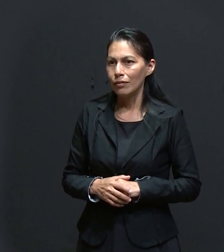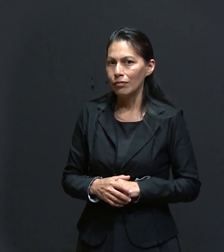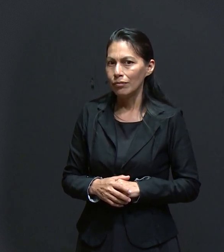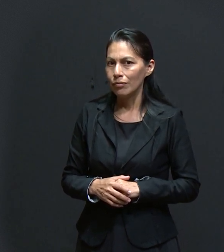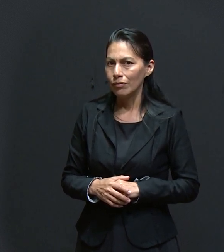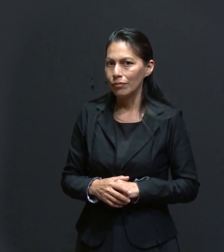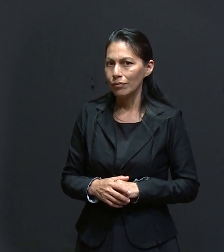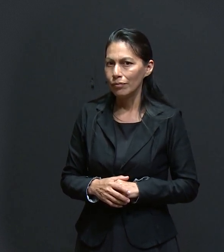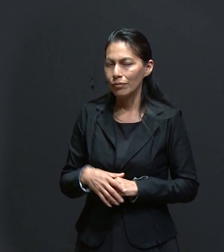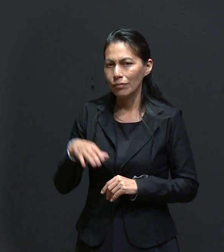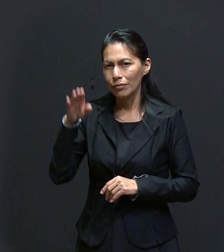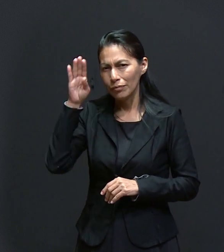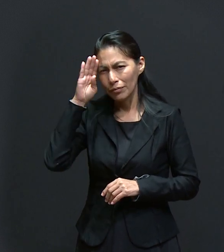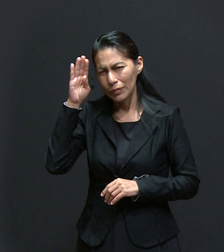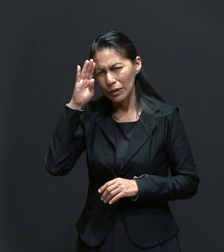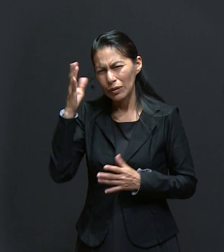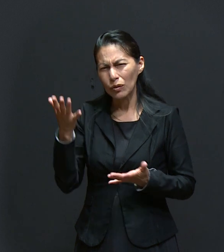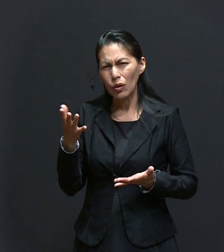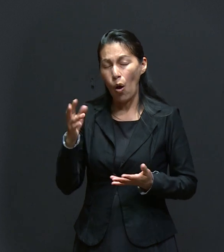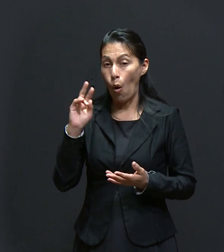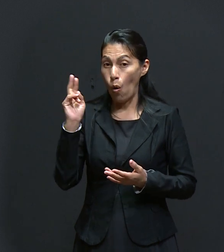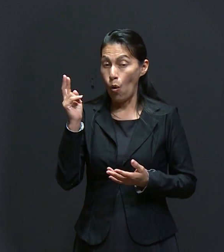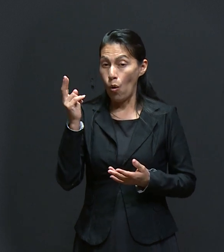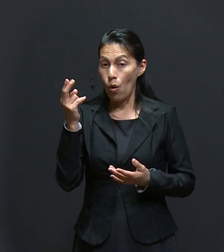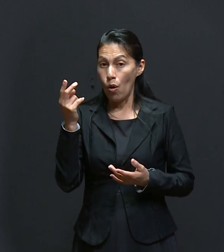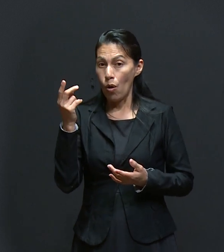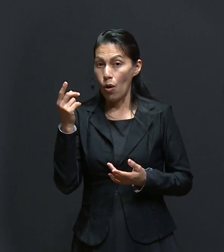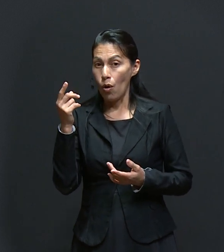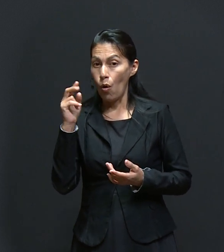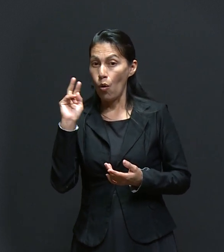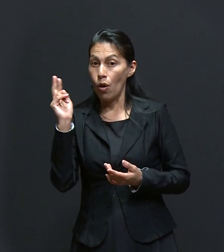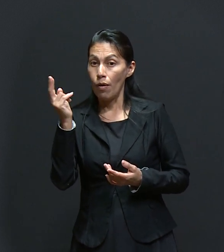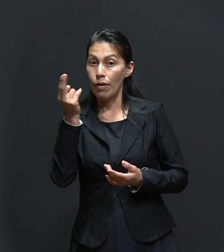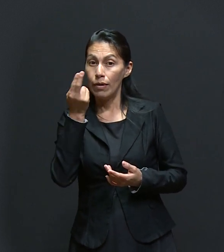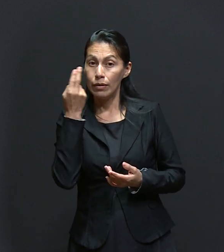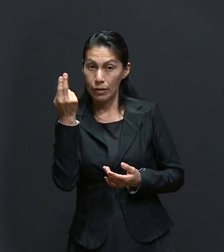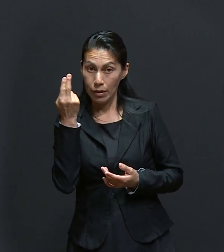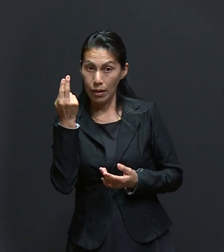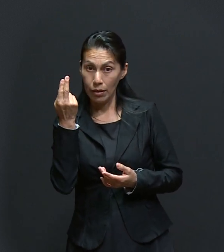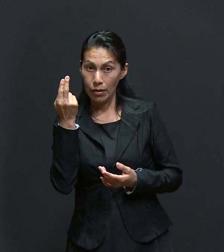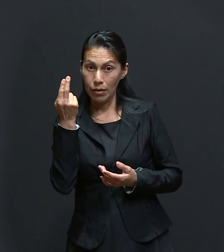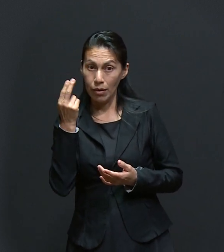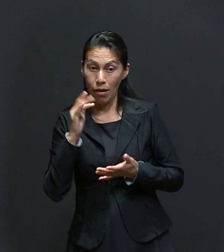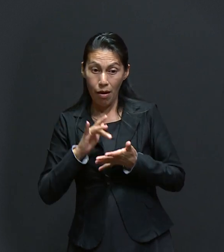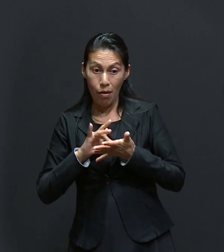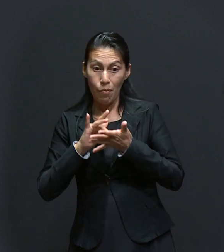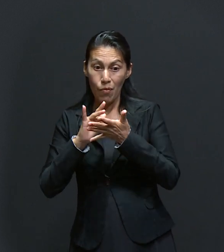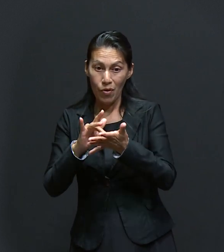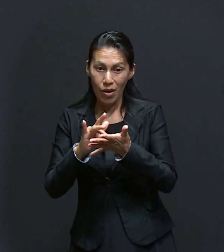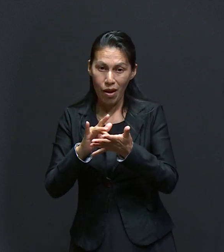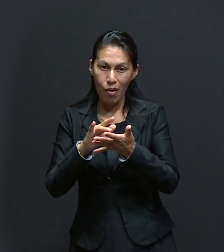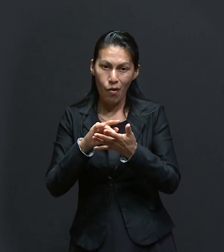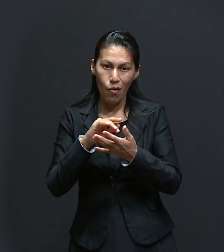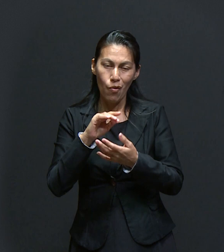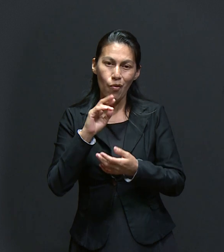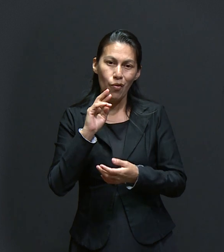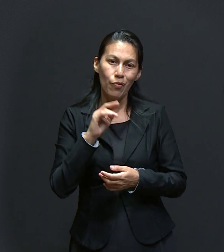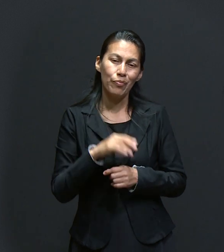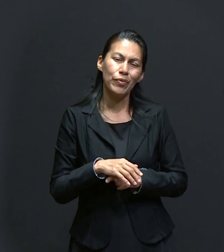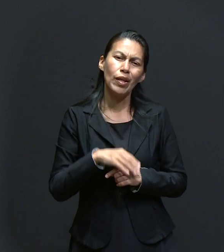en mi inquietud y no sé dónde también que yo creo que la universidad está recaudando fondos para apoyar